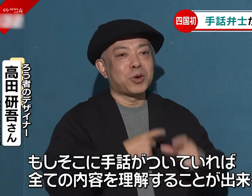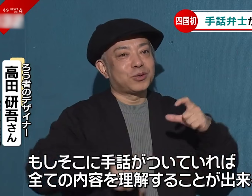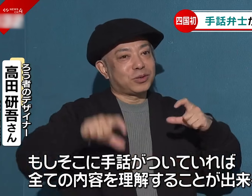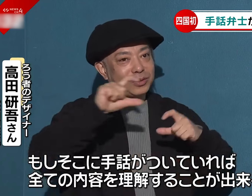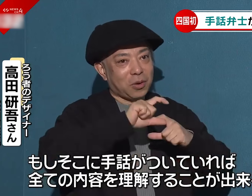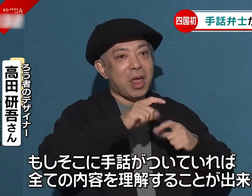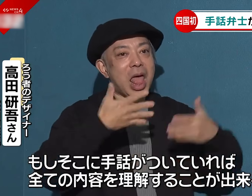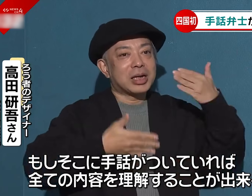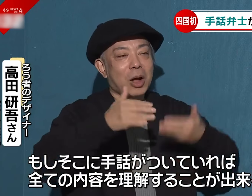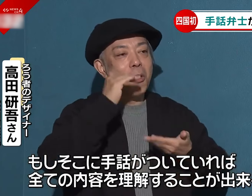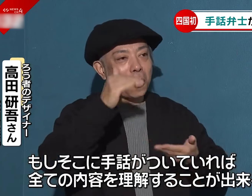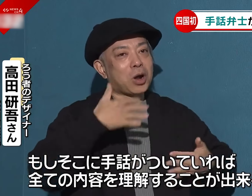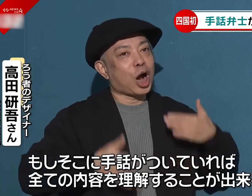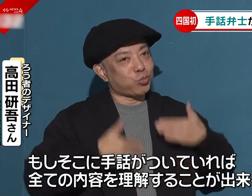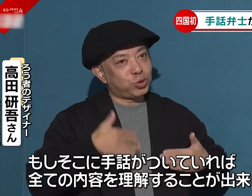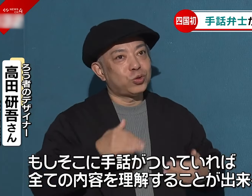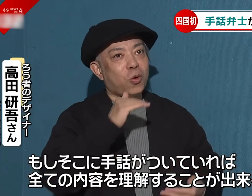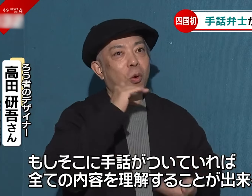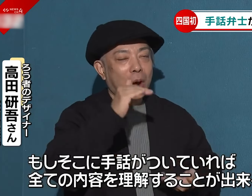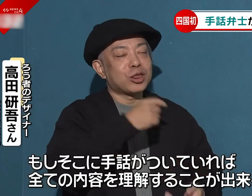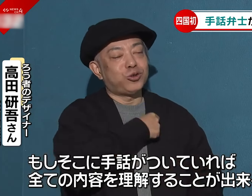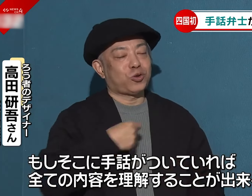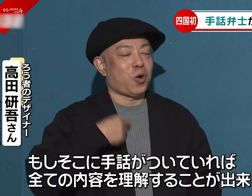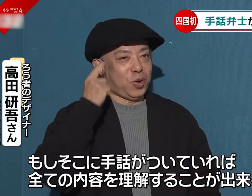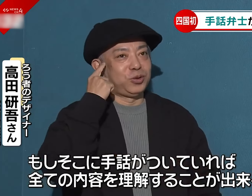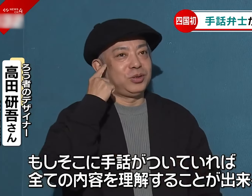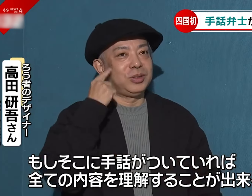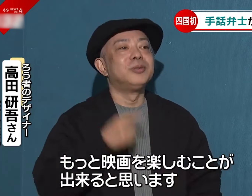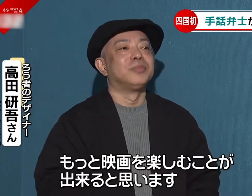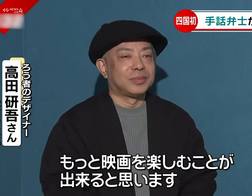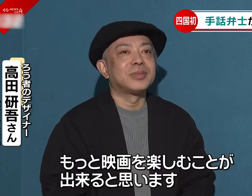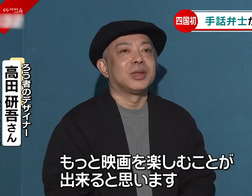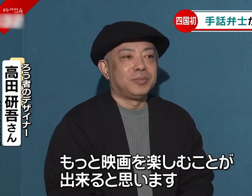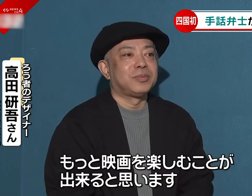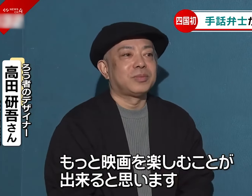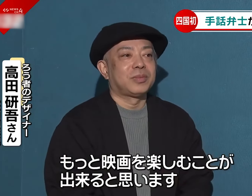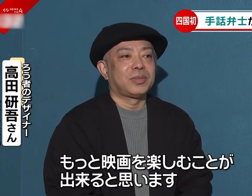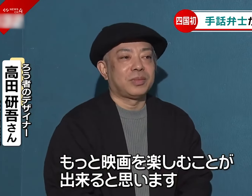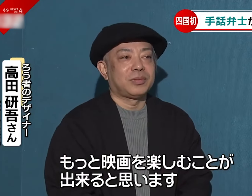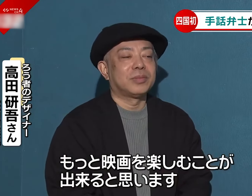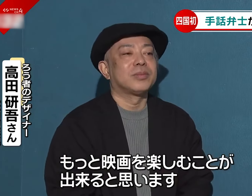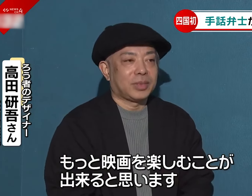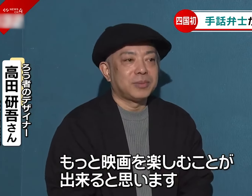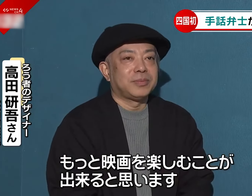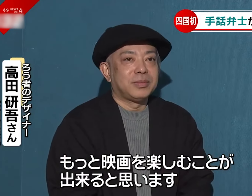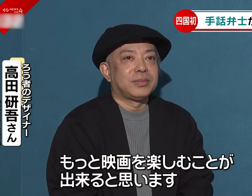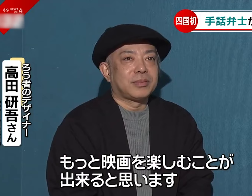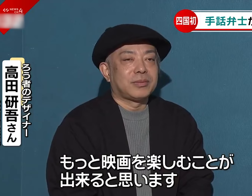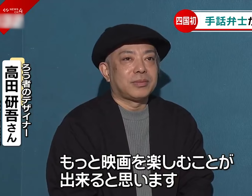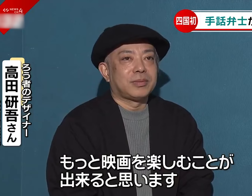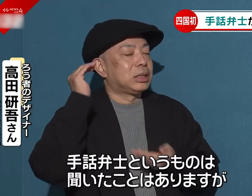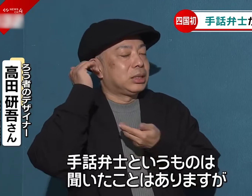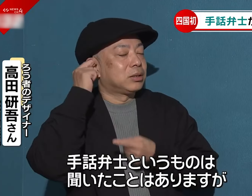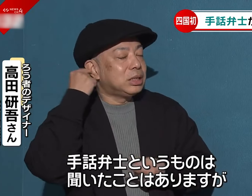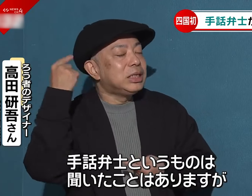れば、すべての内容を理解することができる。だからもっと映画を楽しむことができると思います